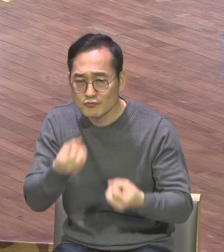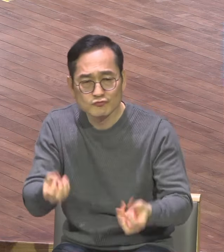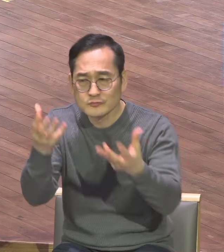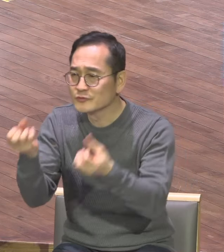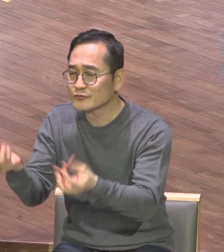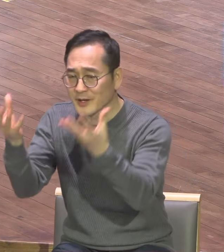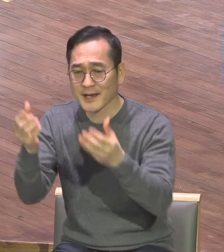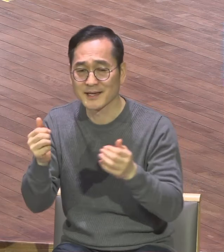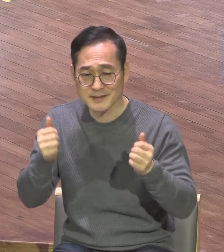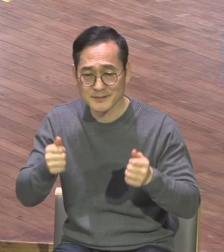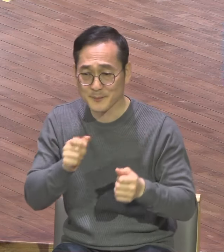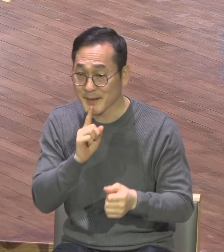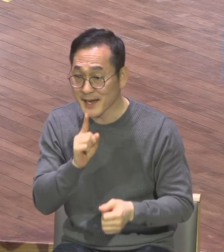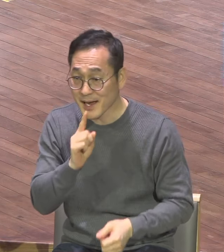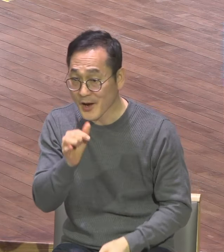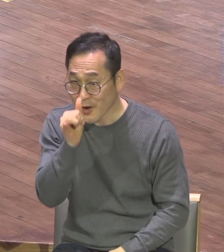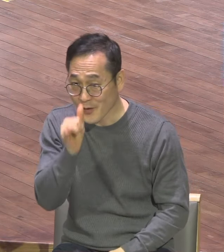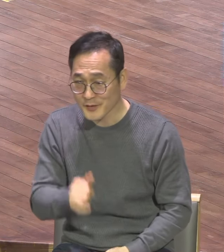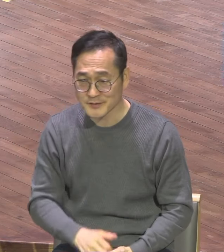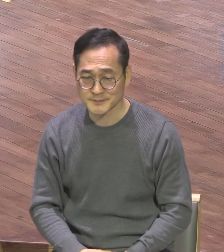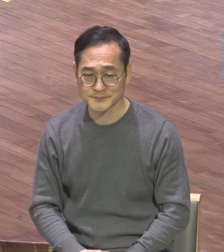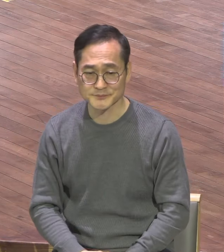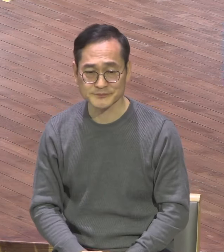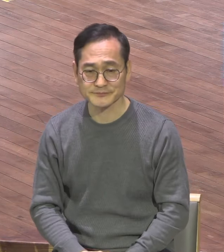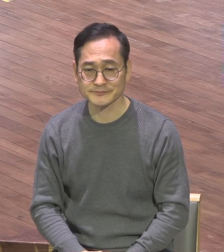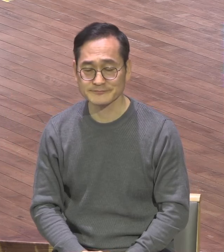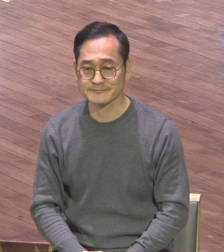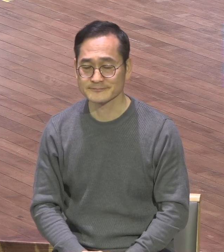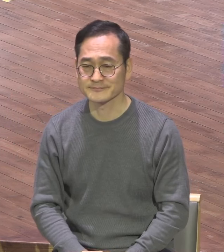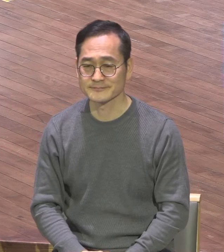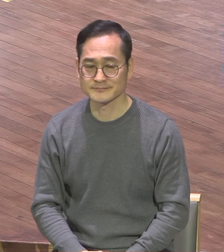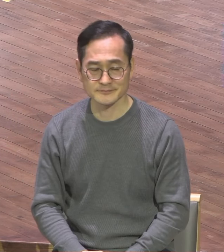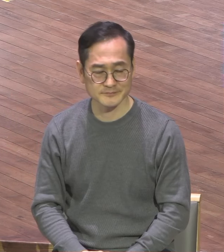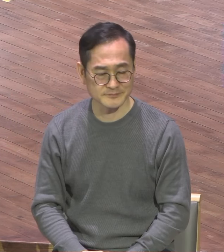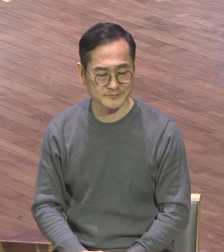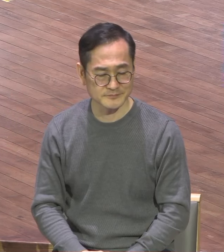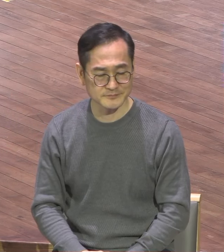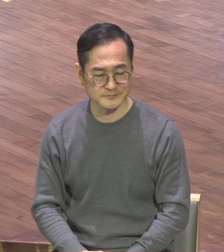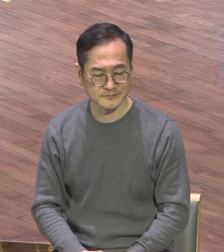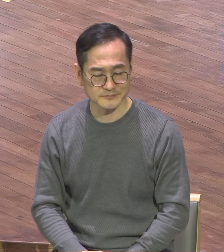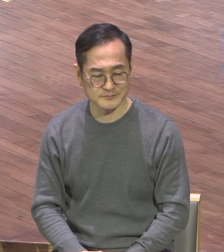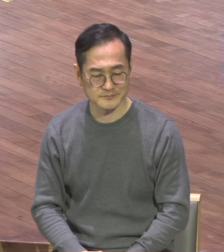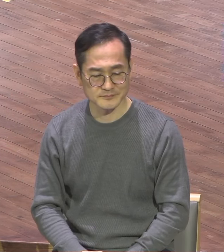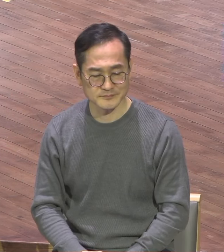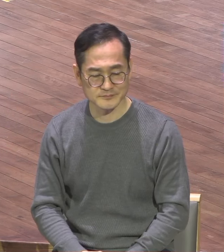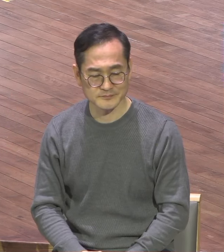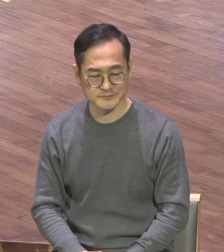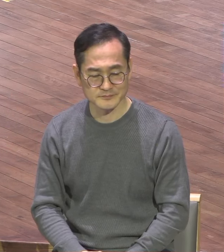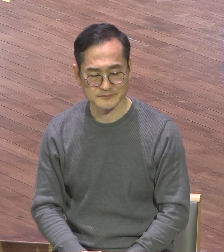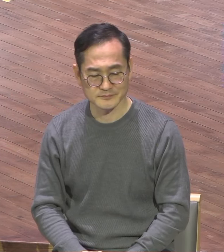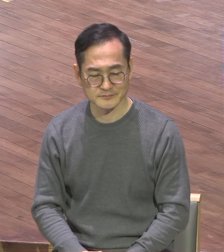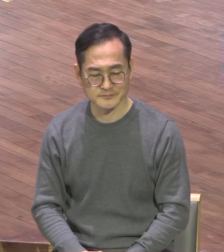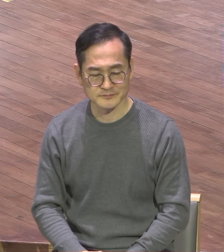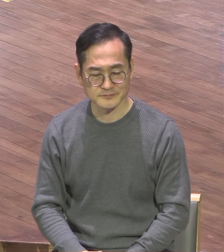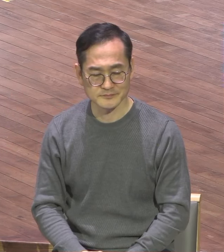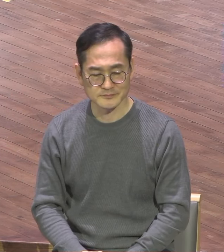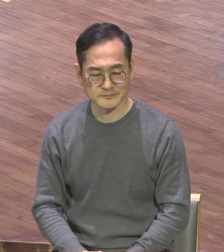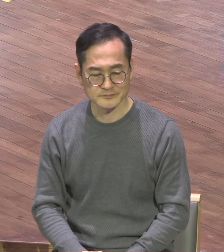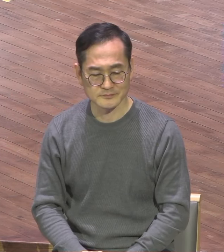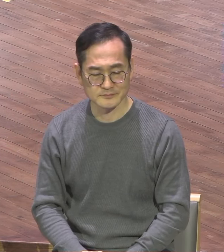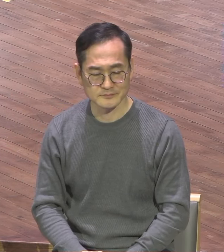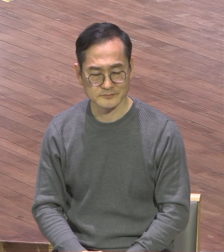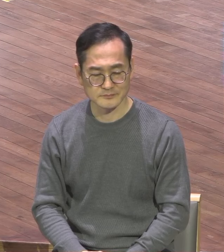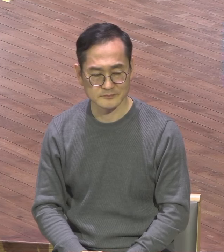많이 하는데 예를 들면 주식을 많이 하는 그런 분들이 하는 인사가 있다